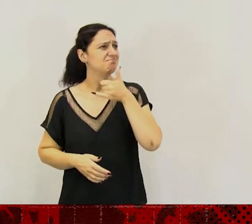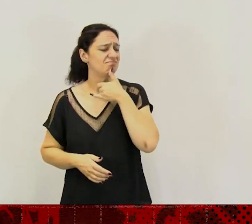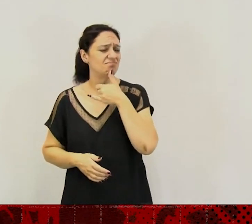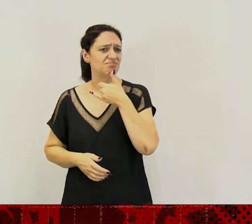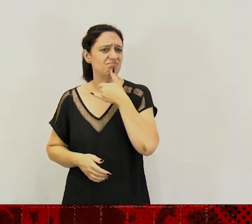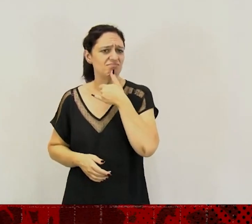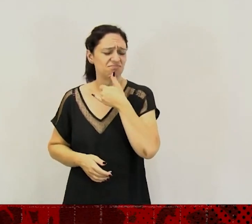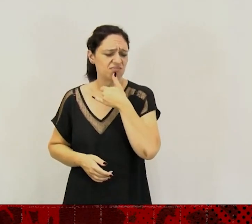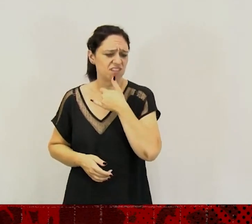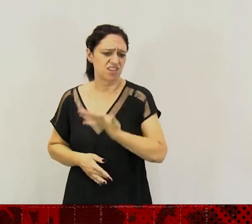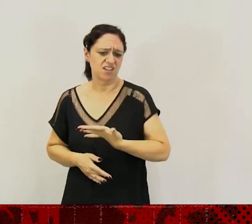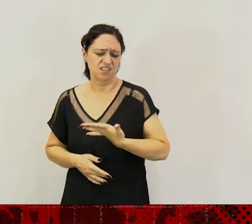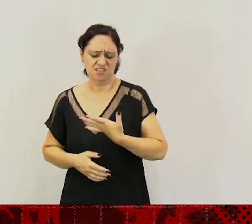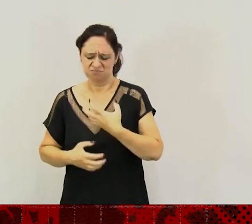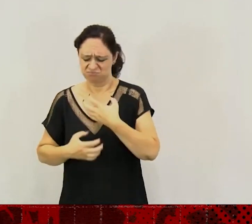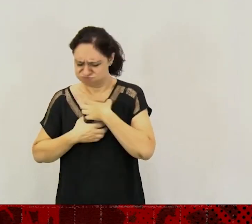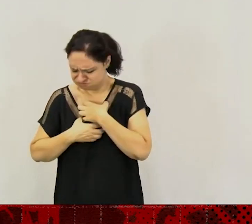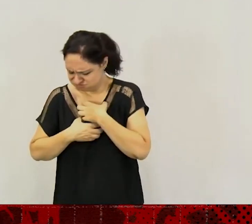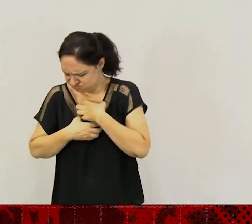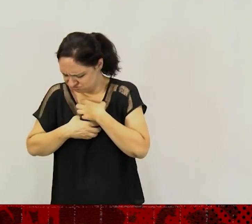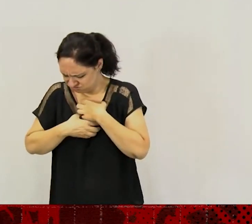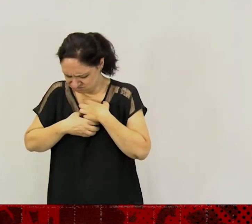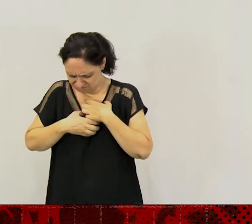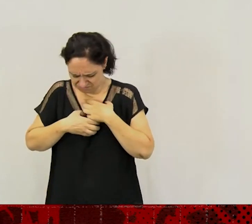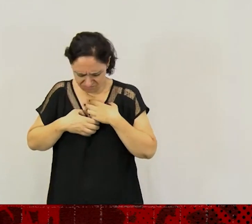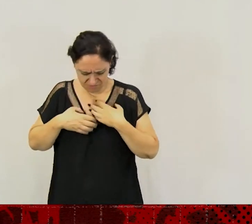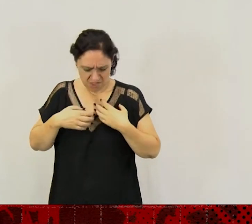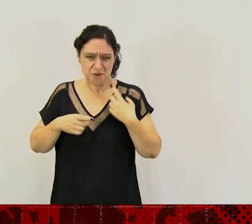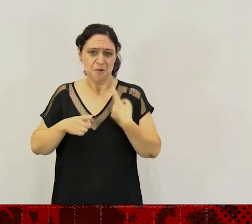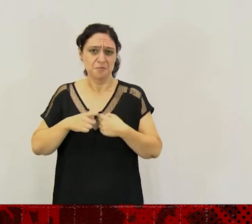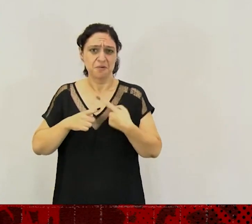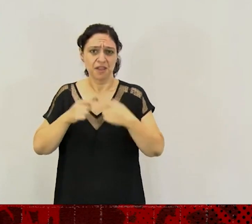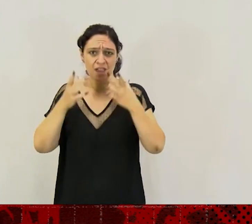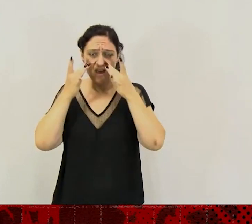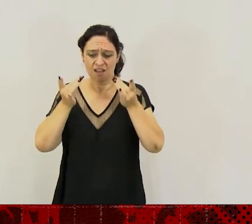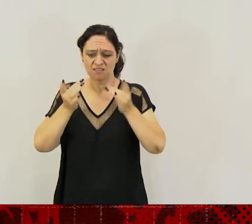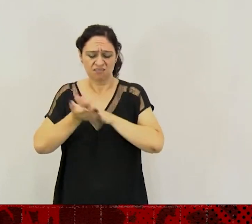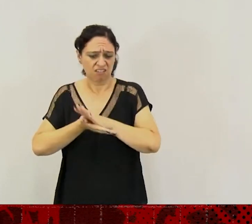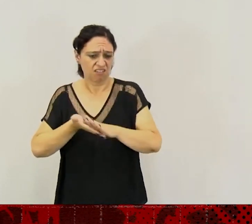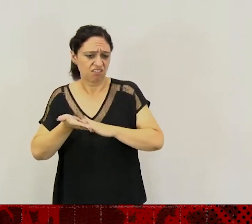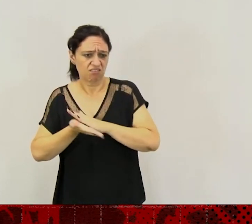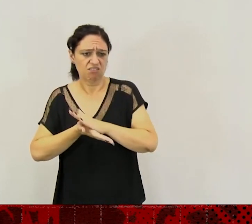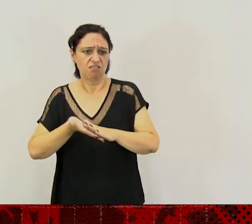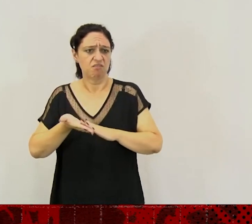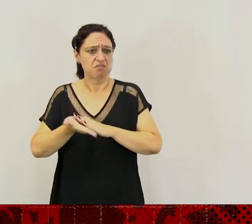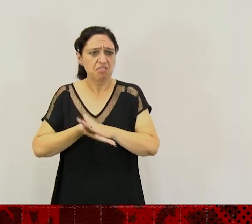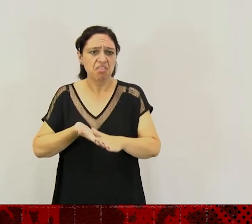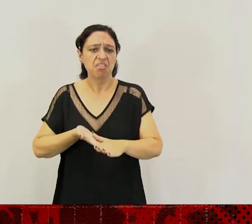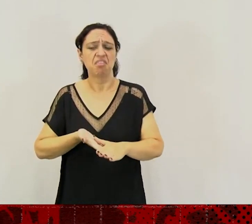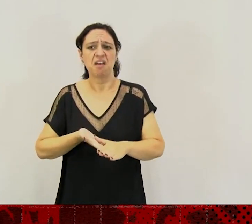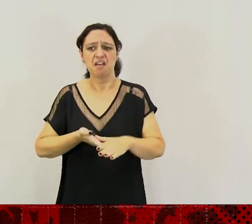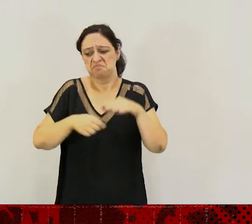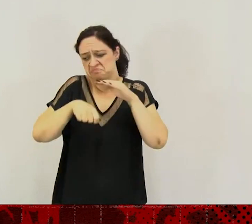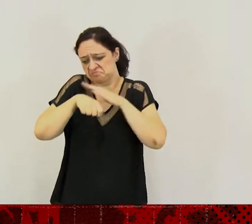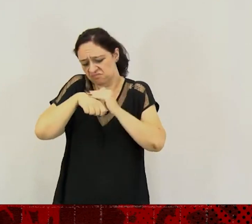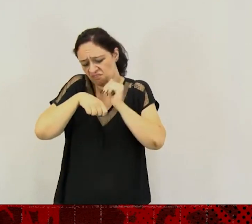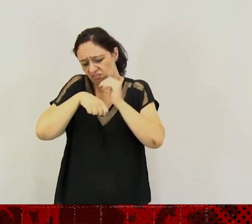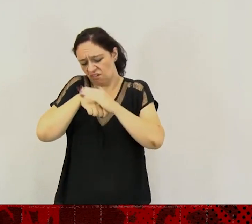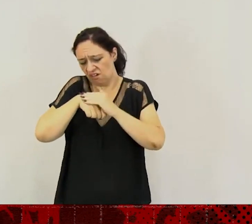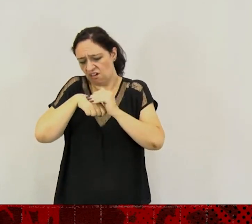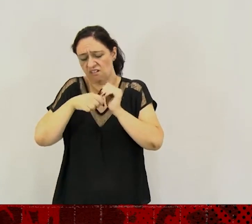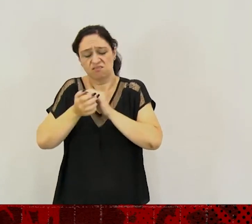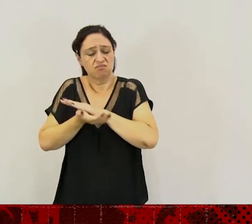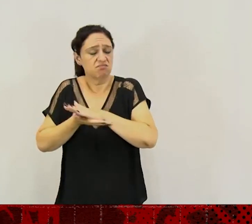tristes, tem hora que nós ficamos abatidos porque não temos a atenção que gostaríamos de ter, não temos o carinho que gostaríamos